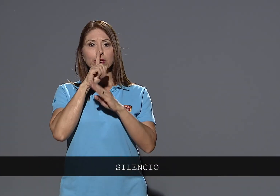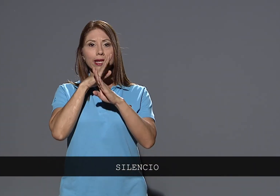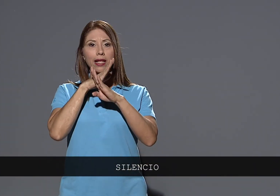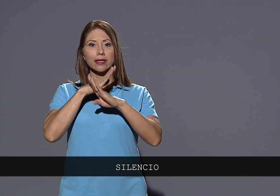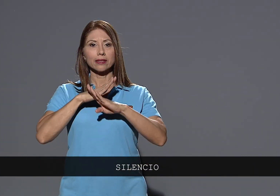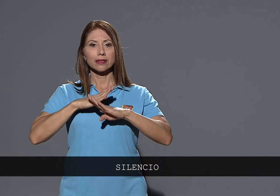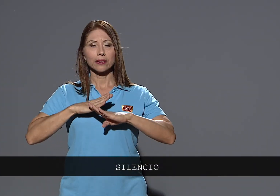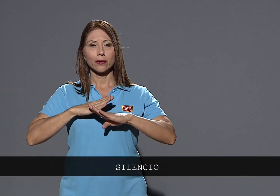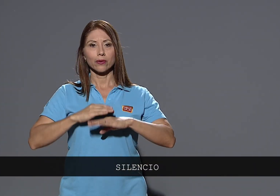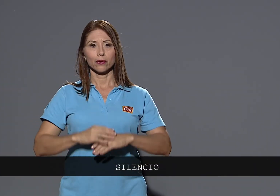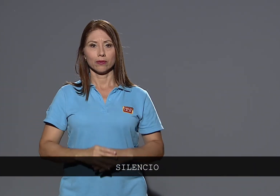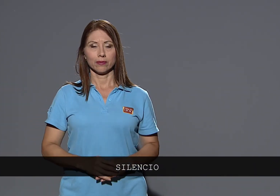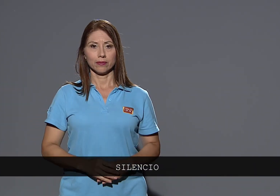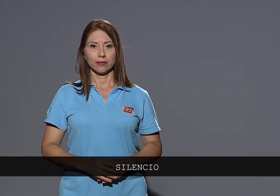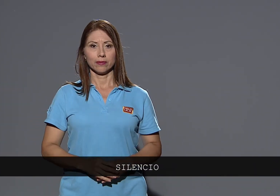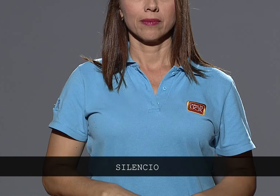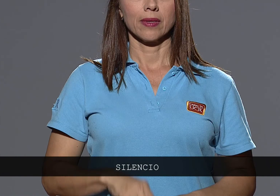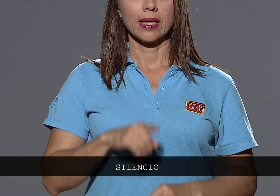Silencio,